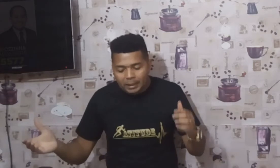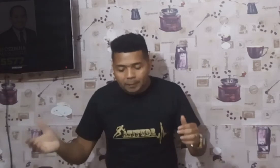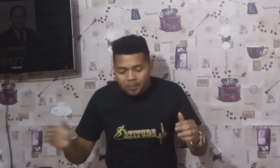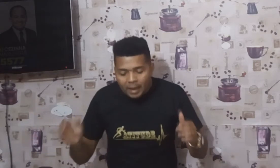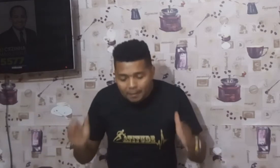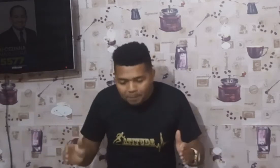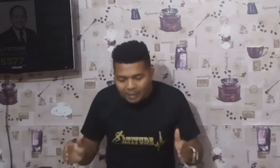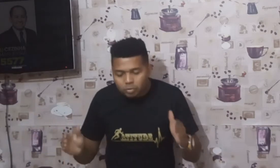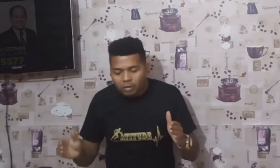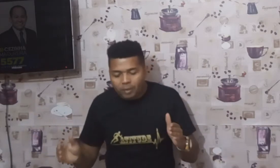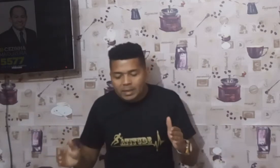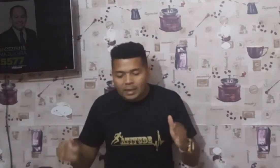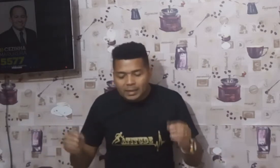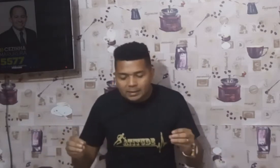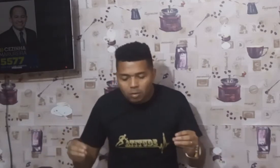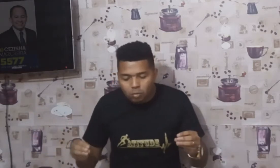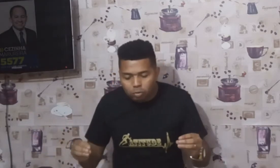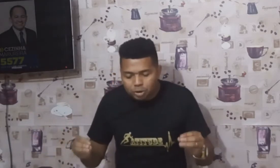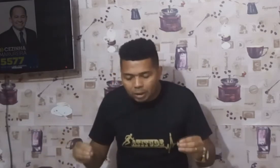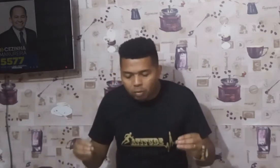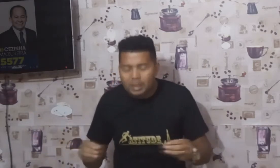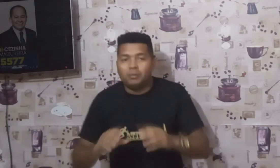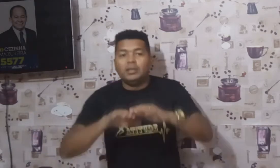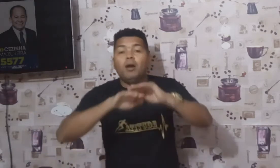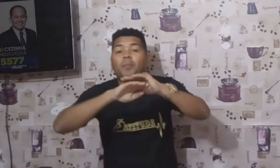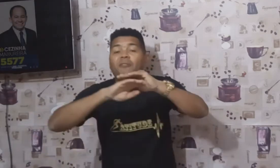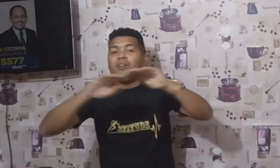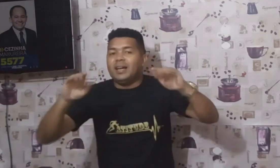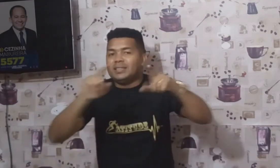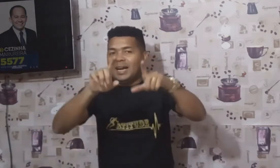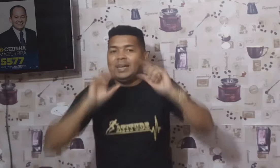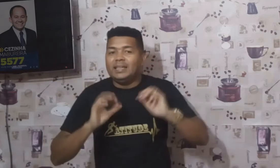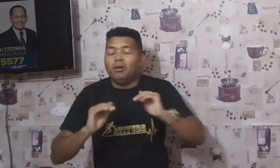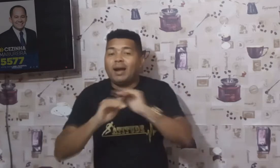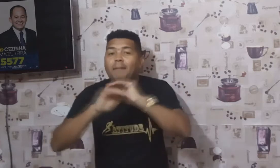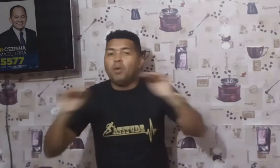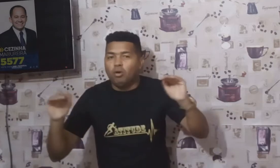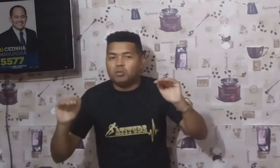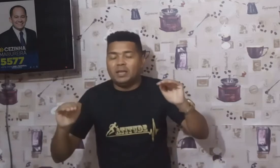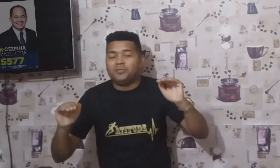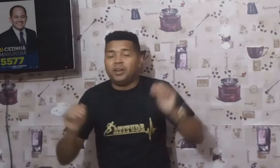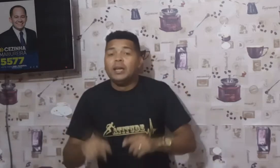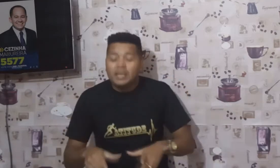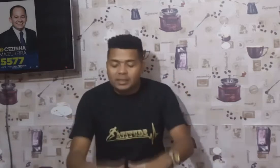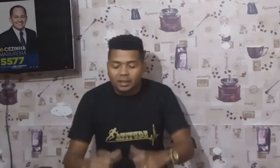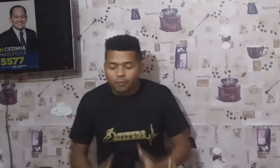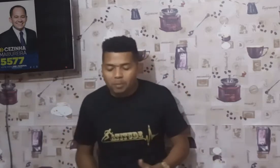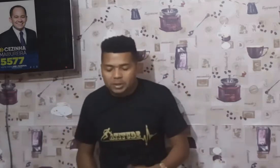semana em paz com a família, estão com os dias contados. Não para finalizar, ele não acabou com os bailes funk. Isso aqui foi um